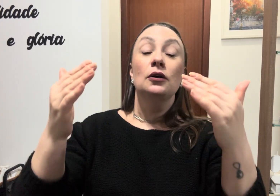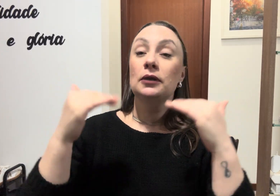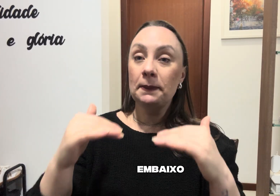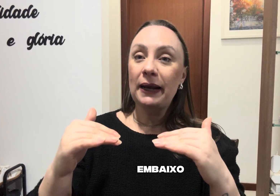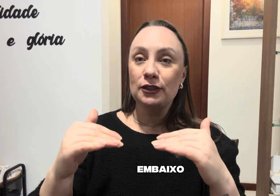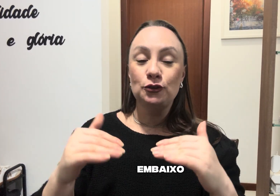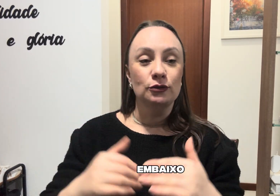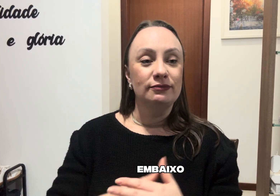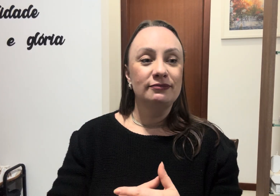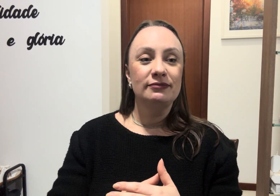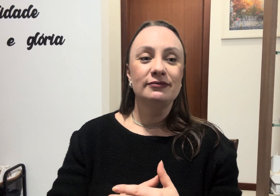Embaixo,